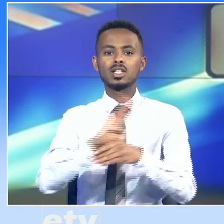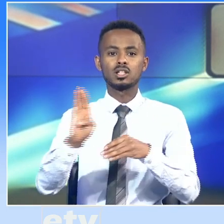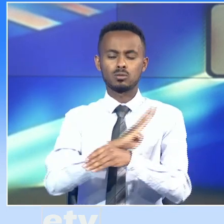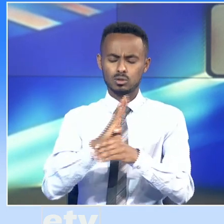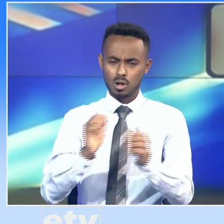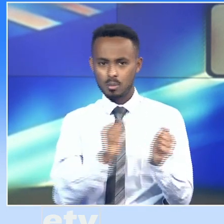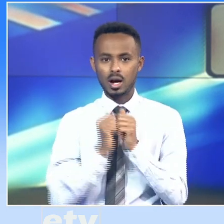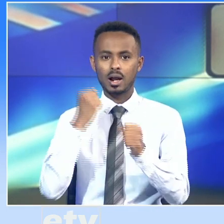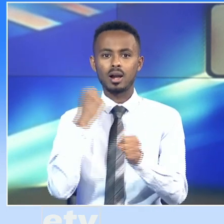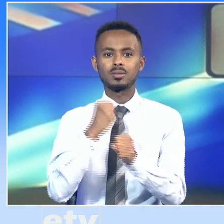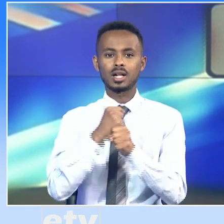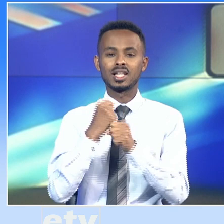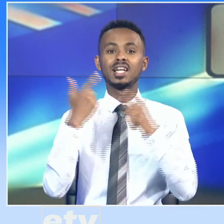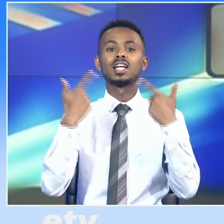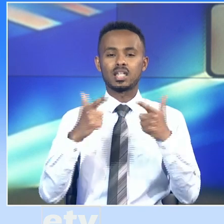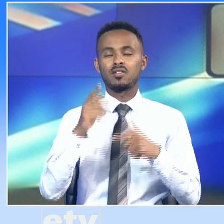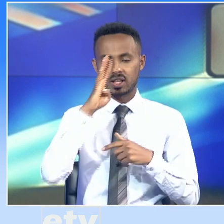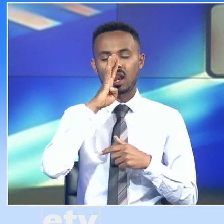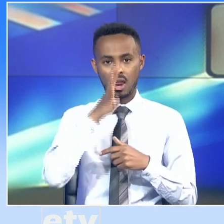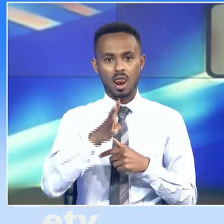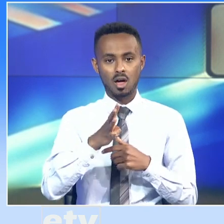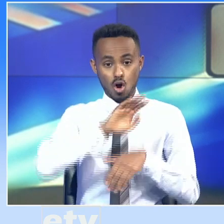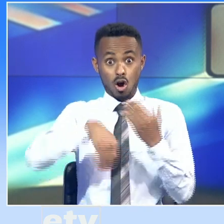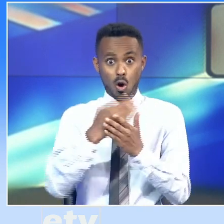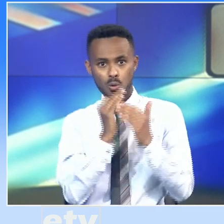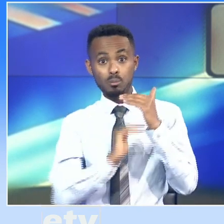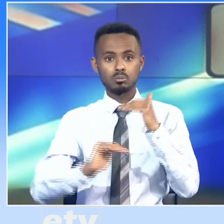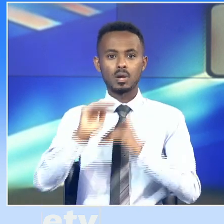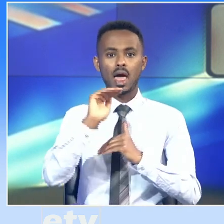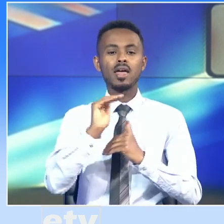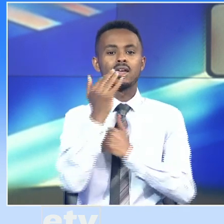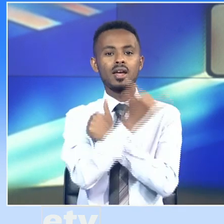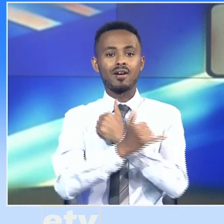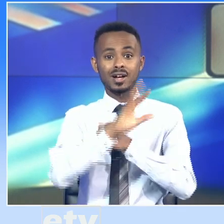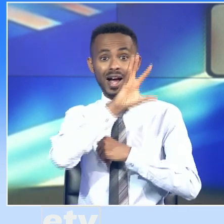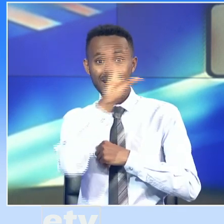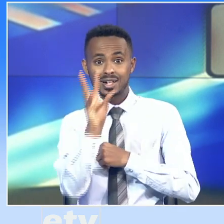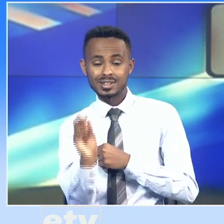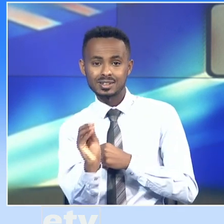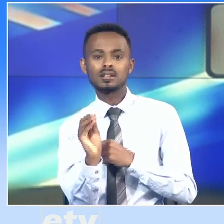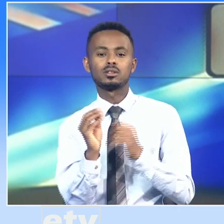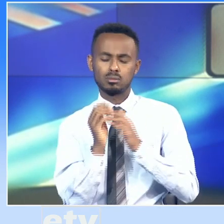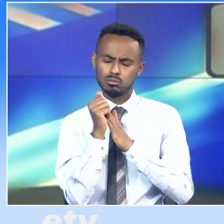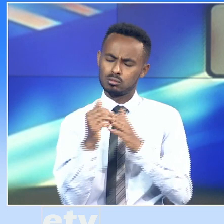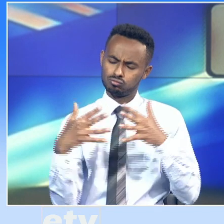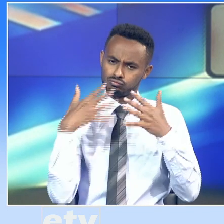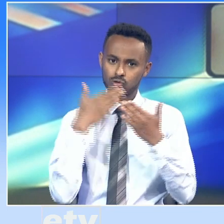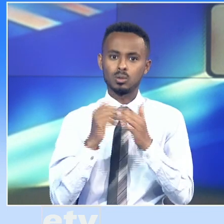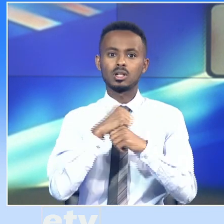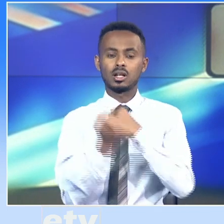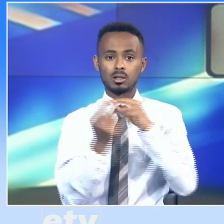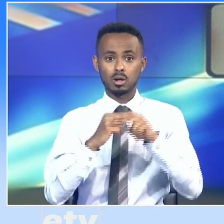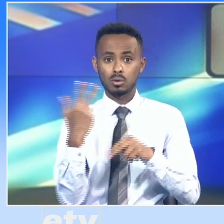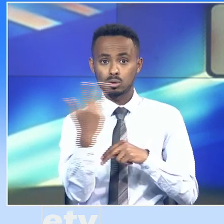ቢዝነሶችንም በጋራ ለመስራት እድል ይፈጥርልናል። ከሁሉም በላይ የአፍሪካ ቀንድ ትብብር ትልቅ መሰረት ይጥላል።